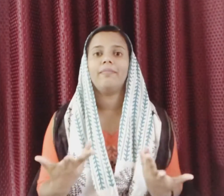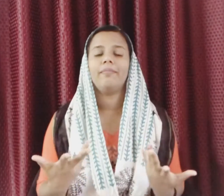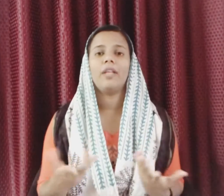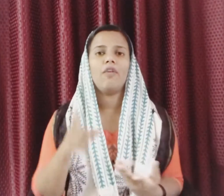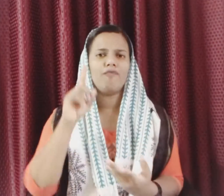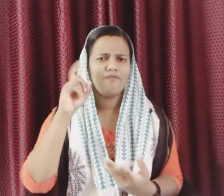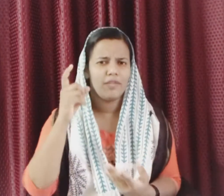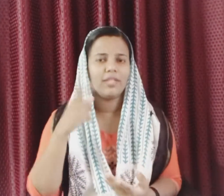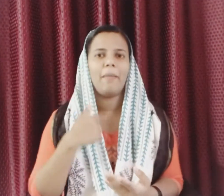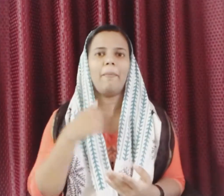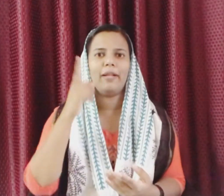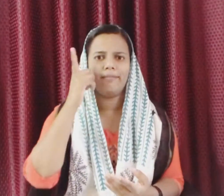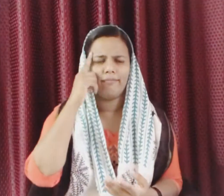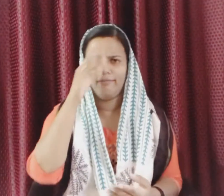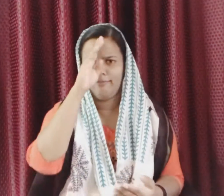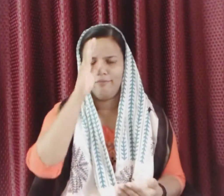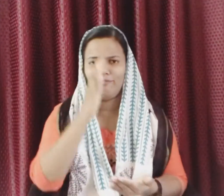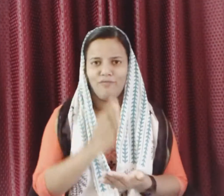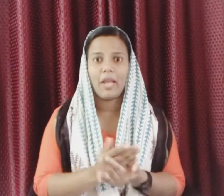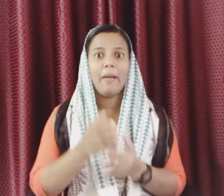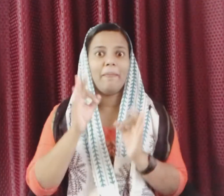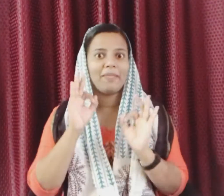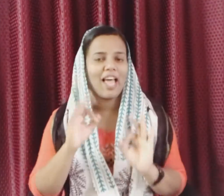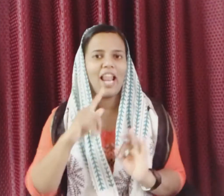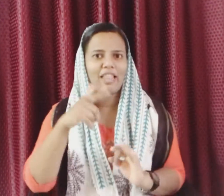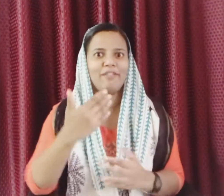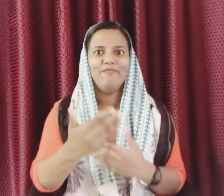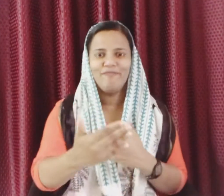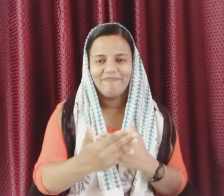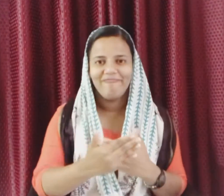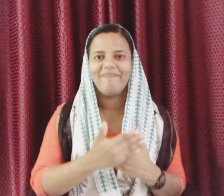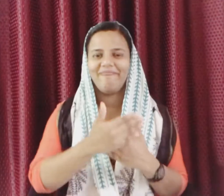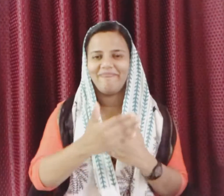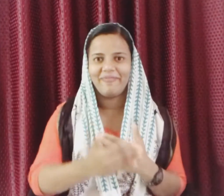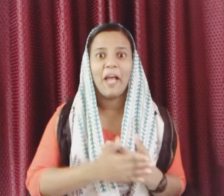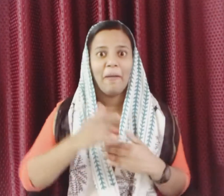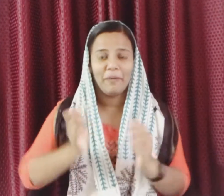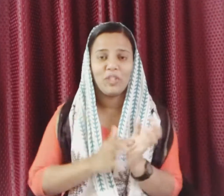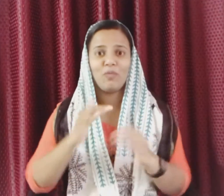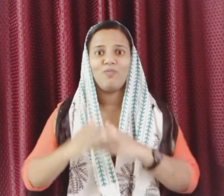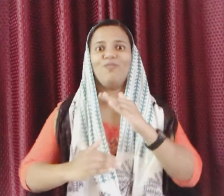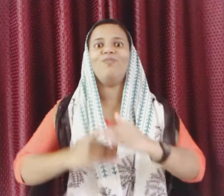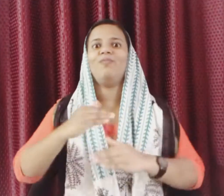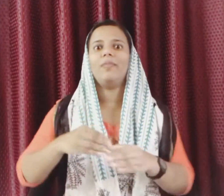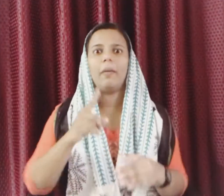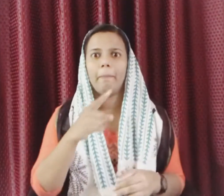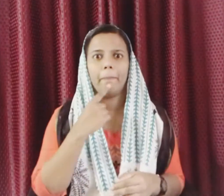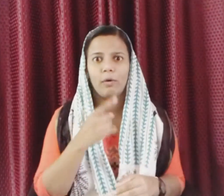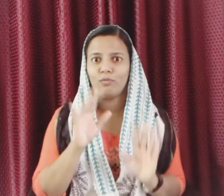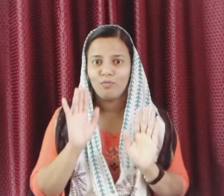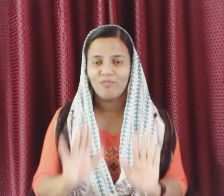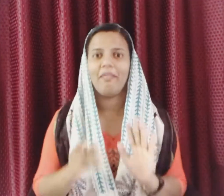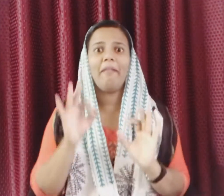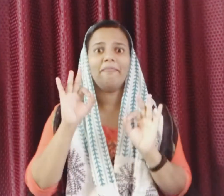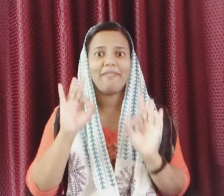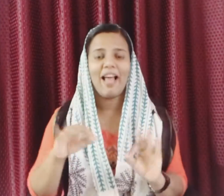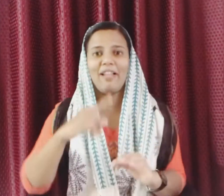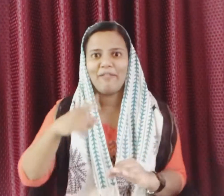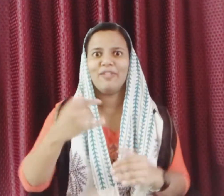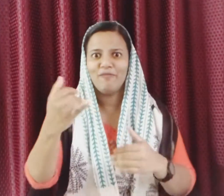എന്തുമായിക്കോട്ടെ, ഫസ്റ്റ് ഓഫ് ഓൾ ബിലീവ്, വിശ്വസിക്കുക, ദ ഗുഡ് ഡേയ്സ് ആർ കമ്മിങ്, ബിക്കോസ് കർത്താവ് നമ്മളെ ഉയർത്തുമെന്ന് പറഞ്ഞിട്ടുണ്ട്. അപ്പം നല്ല ദിവസങ്ങൾ നമ്മുടെ